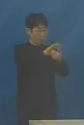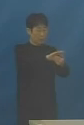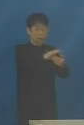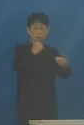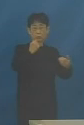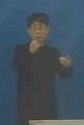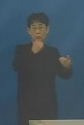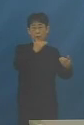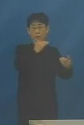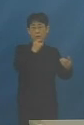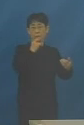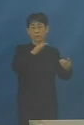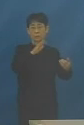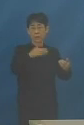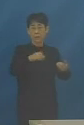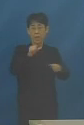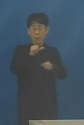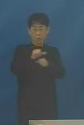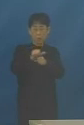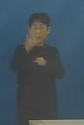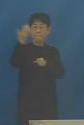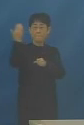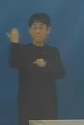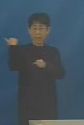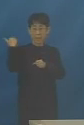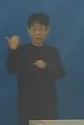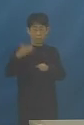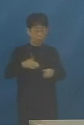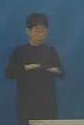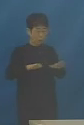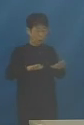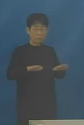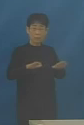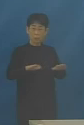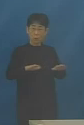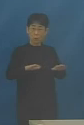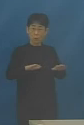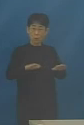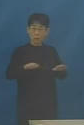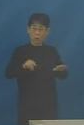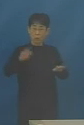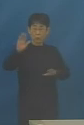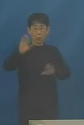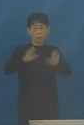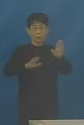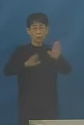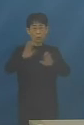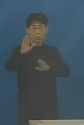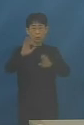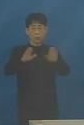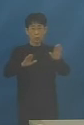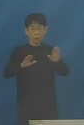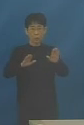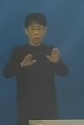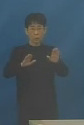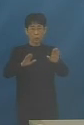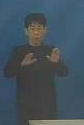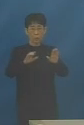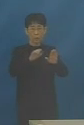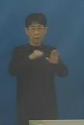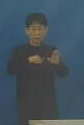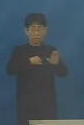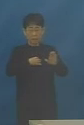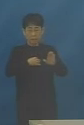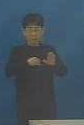もその後年前と現在のそのあのあたりの状況がですね相当あの緊迫度が全然